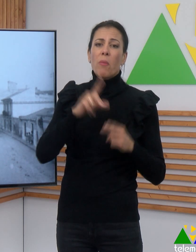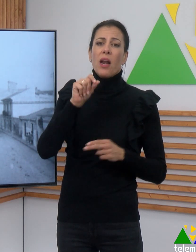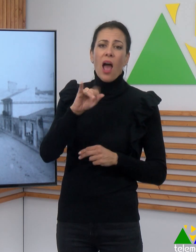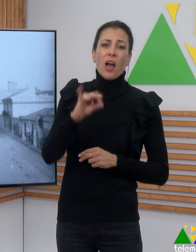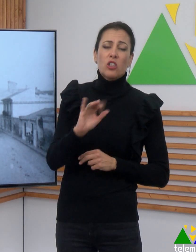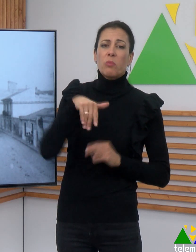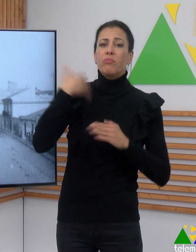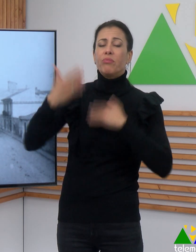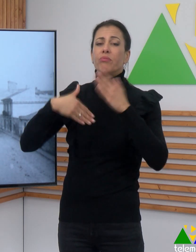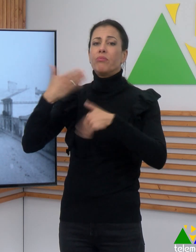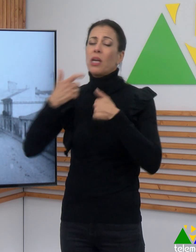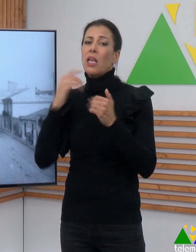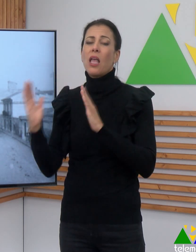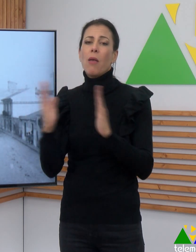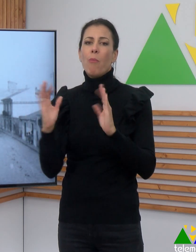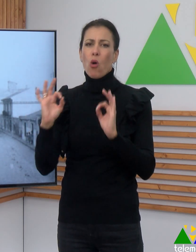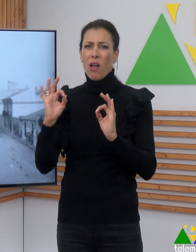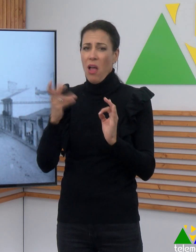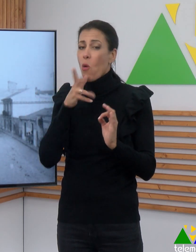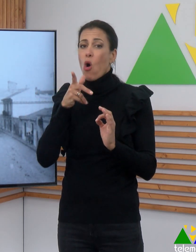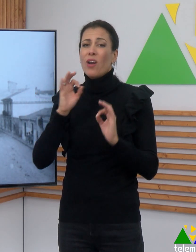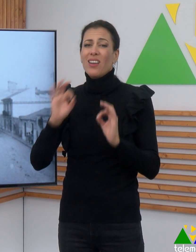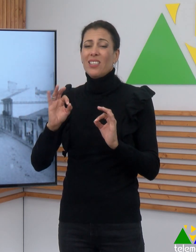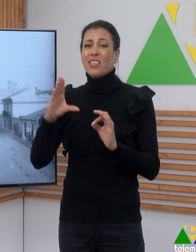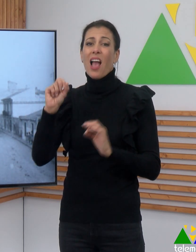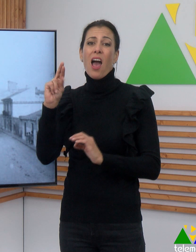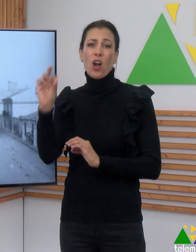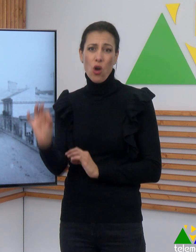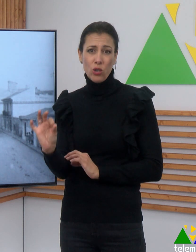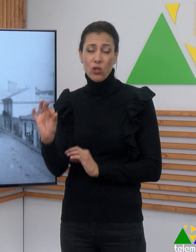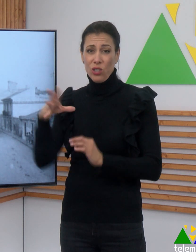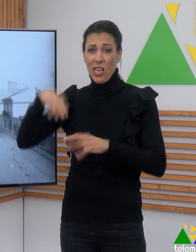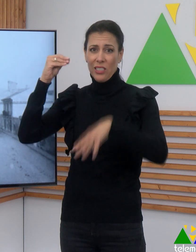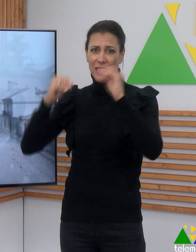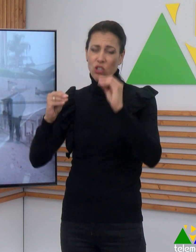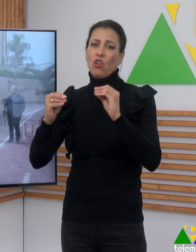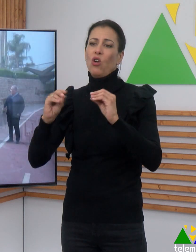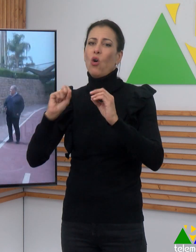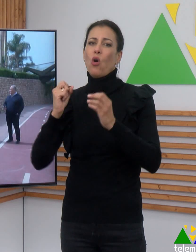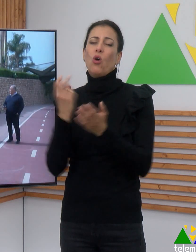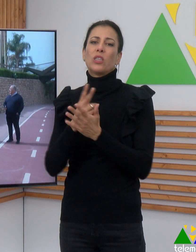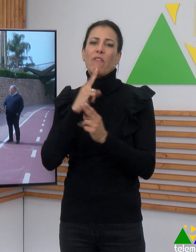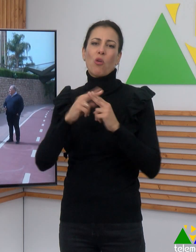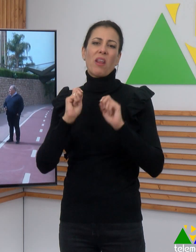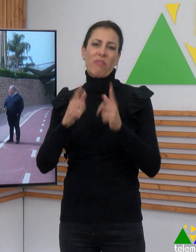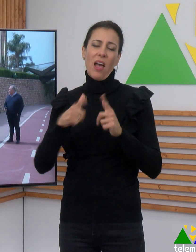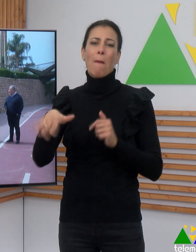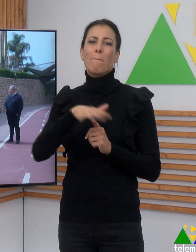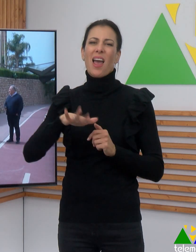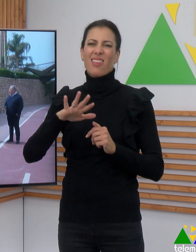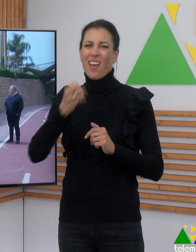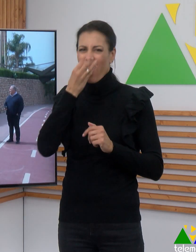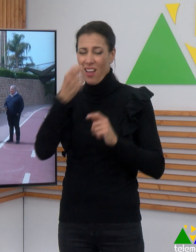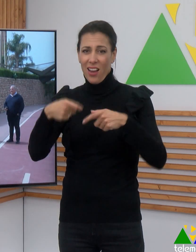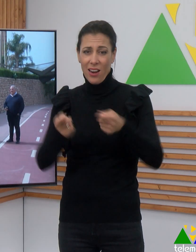en época de Carlos Castillo se ponen los jardines, pues empieza a llamar plaza de los Jardinillos. Pero es evidente que los Larios sí